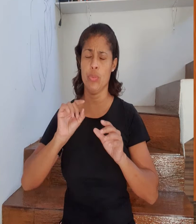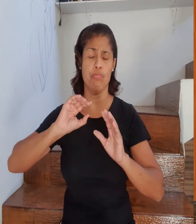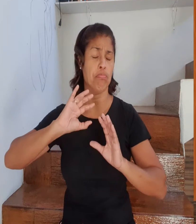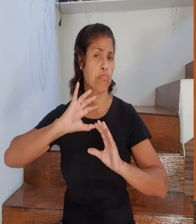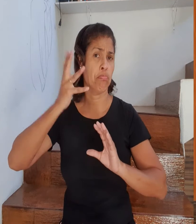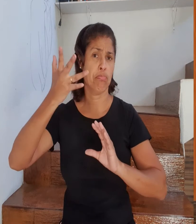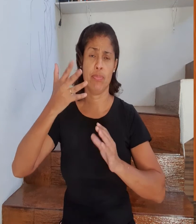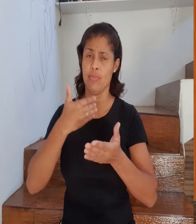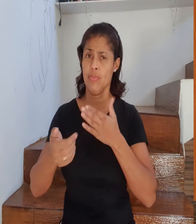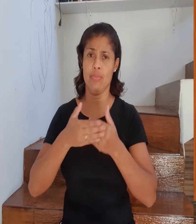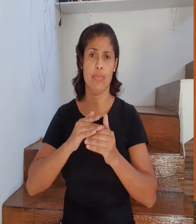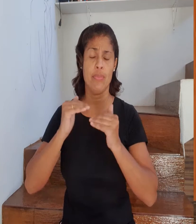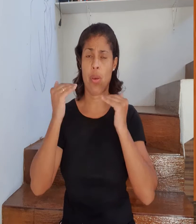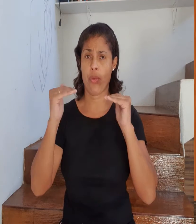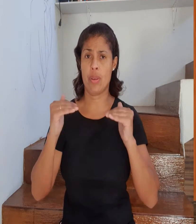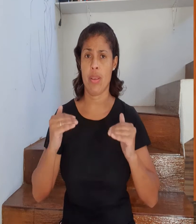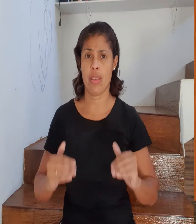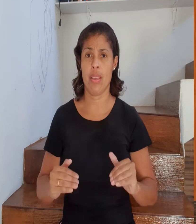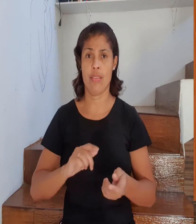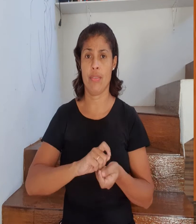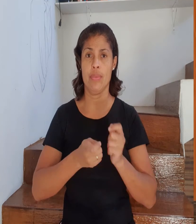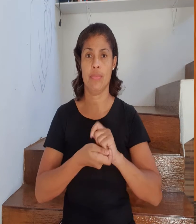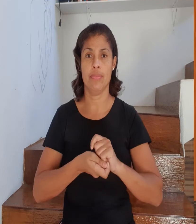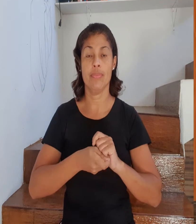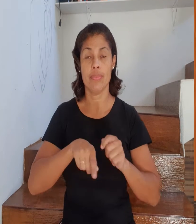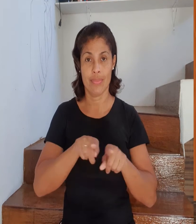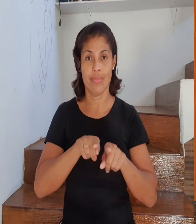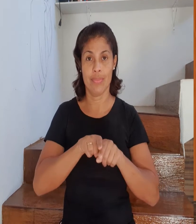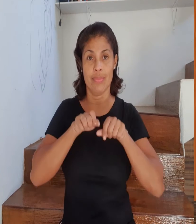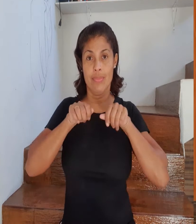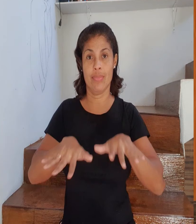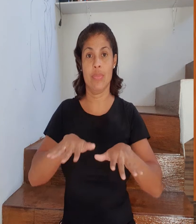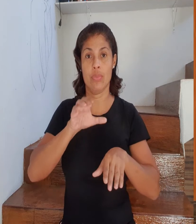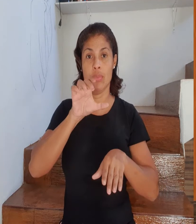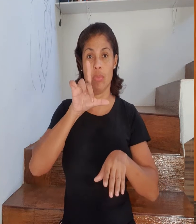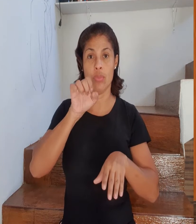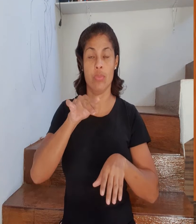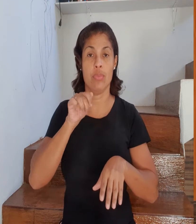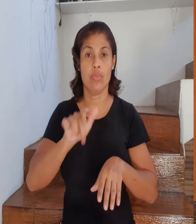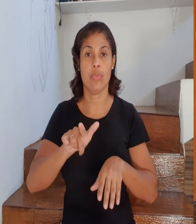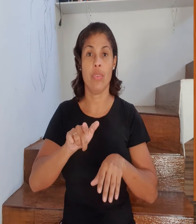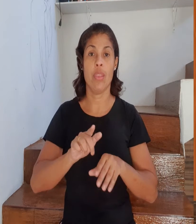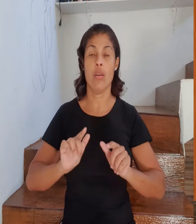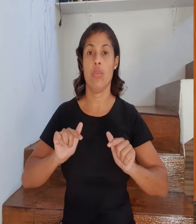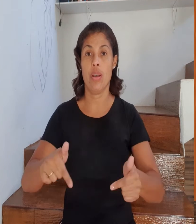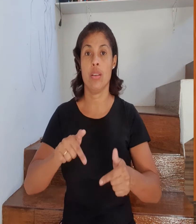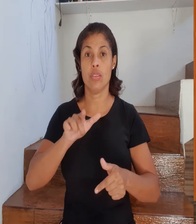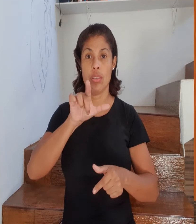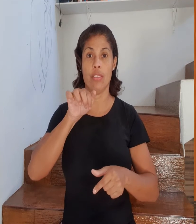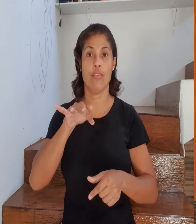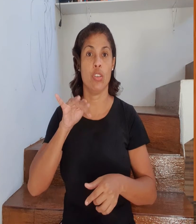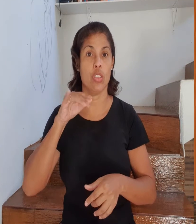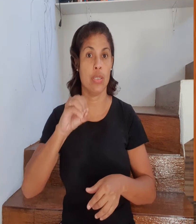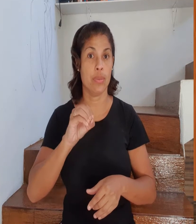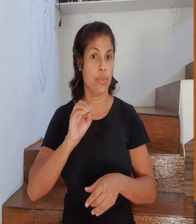em todas as fases da imunidade adaptativa, inclusive na expansão clonal e na ativação dos linfócitos